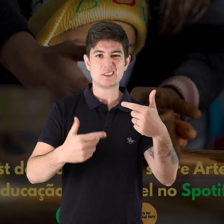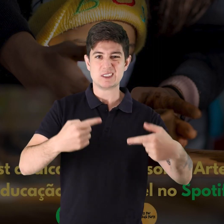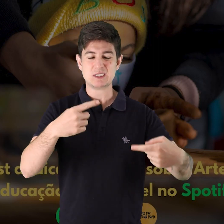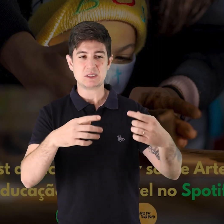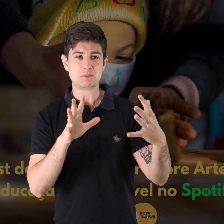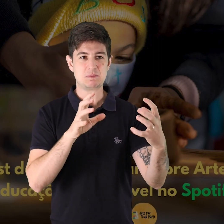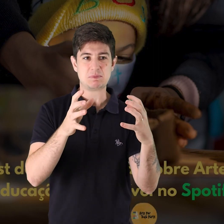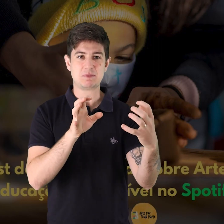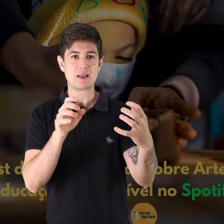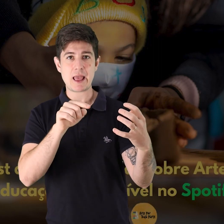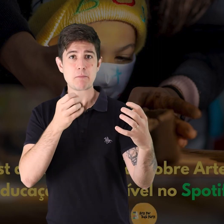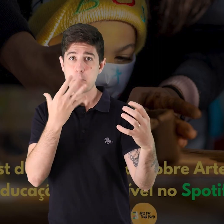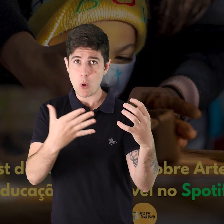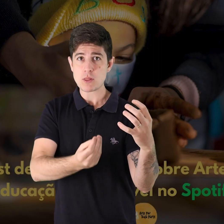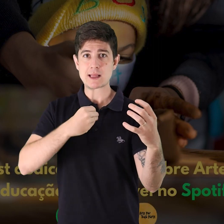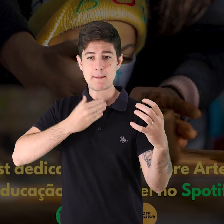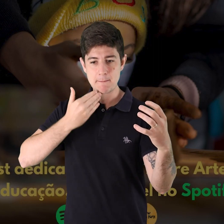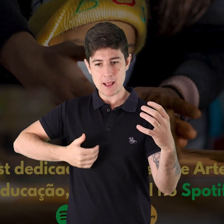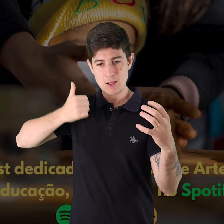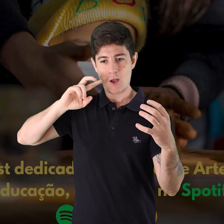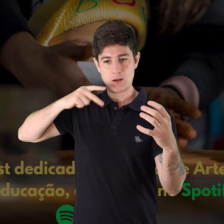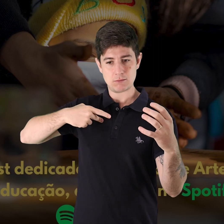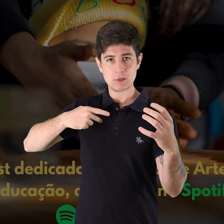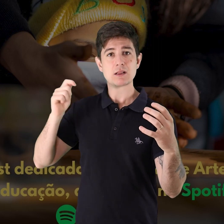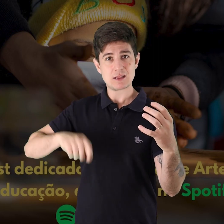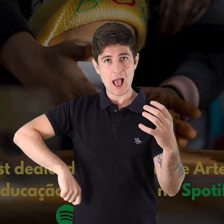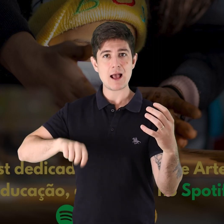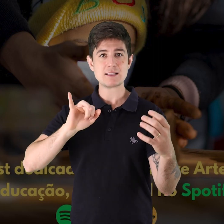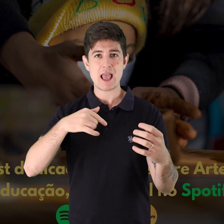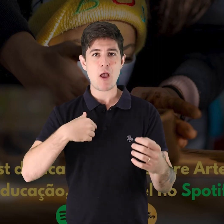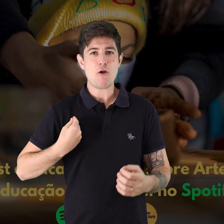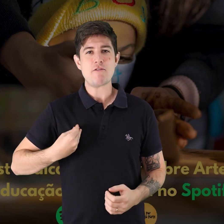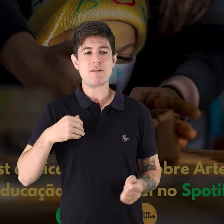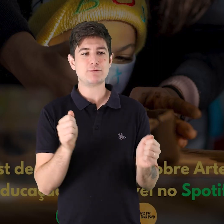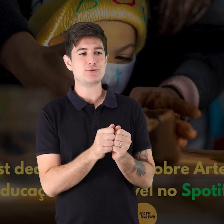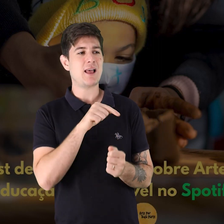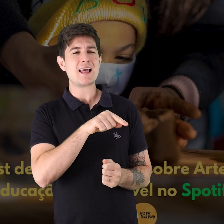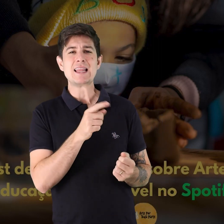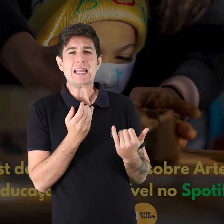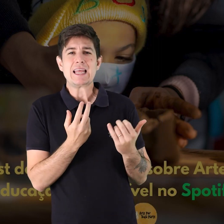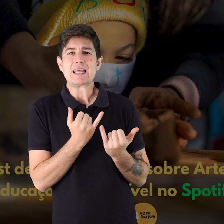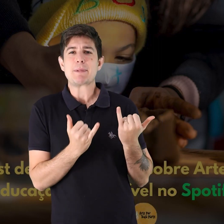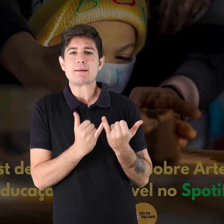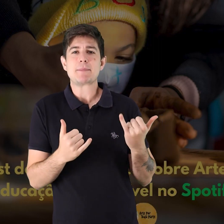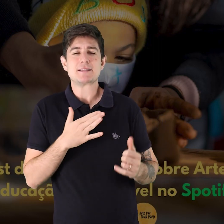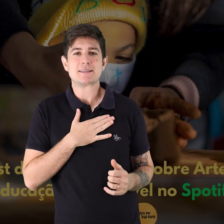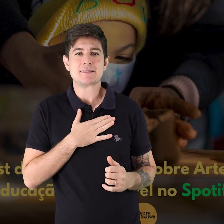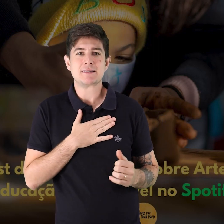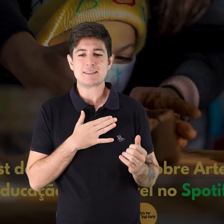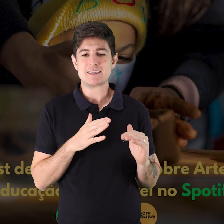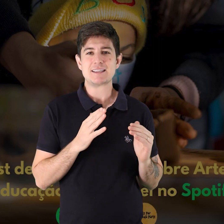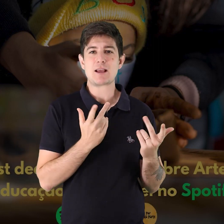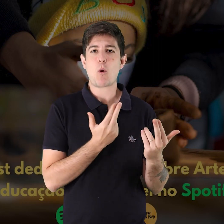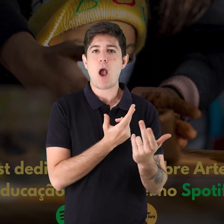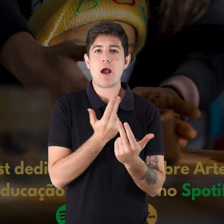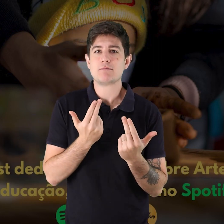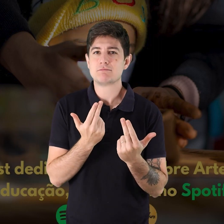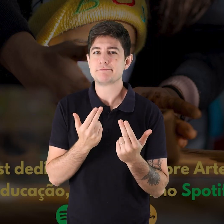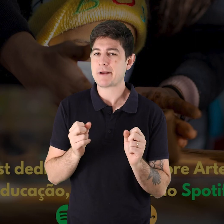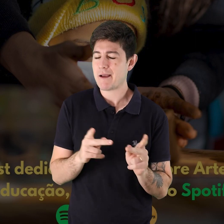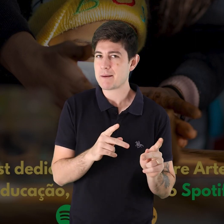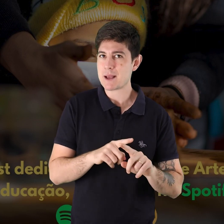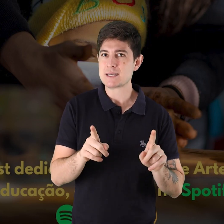com o outro faz com que a gente se torne um ser humano melhor. Porque conviver com alguém que é muito parecido com você, as pessoas só reafirmam